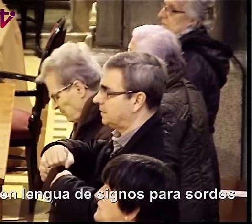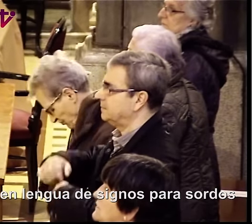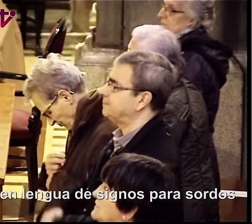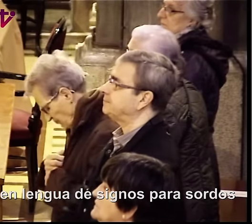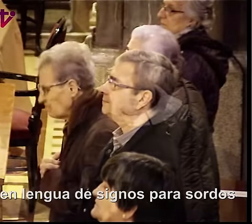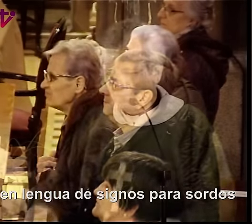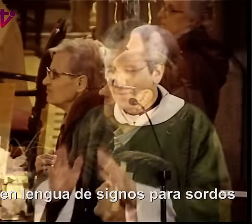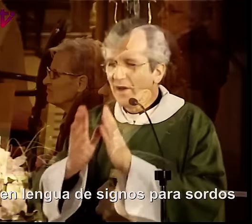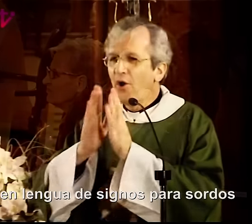Amén.